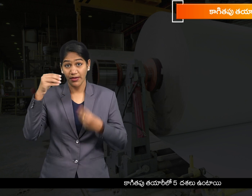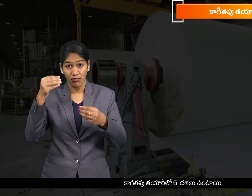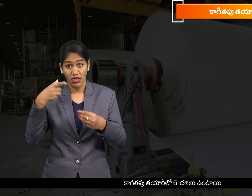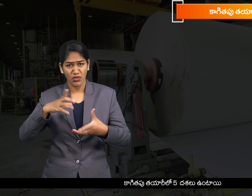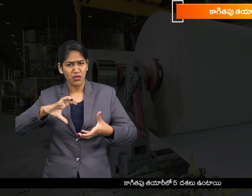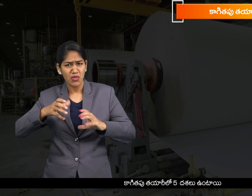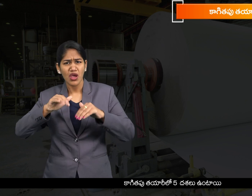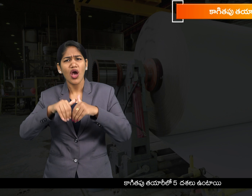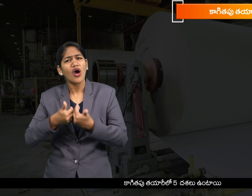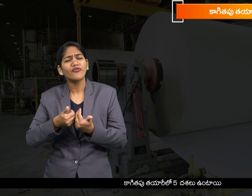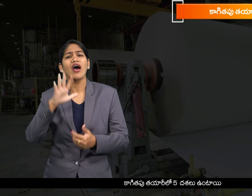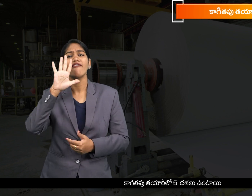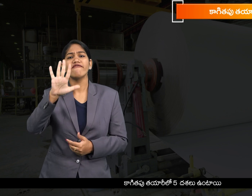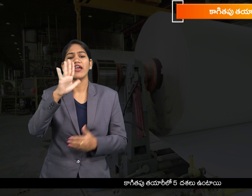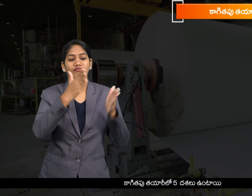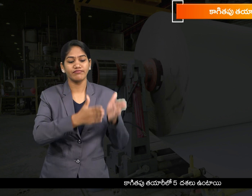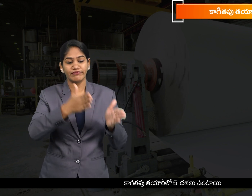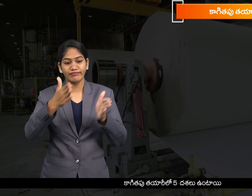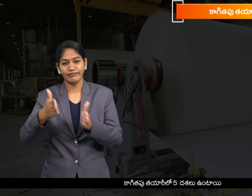కాగితపు తయారీలో 5 దశలు ఉంటాయి.